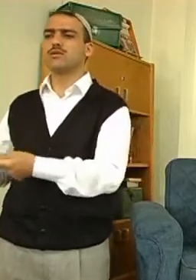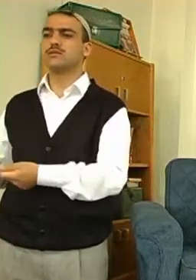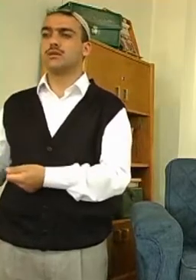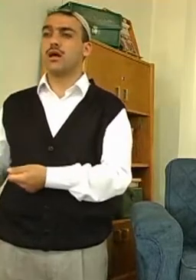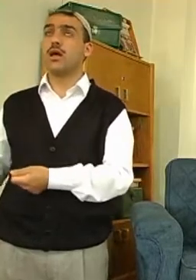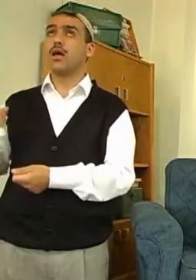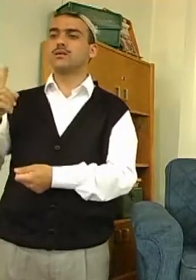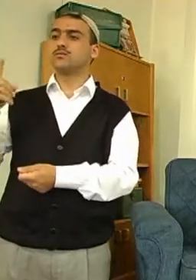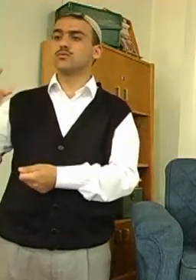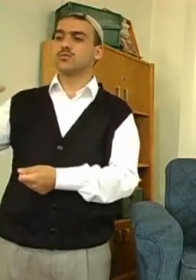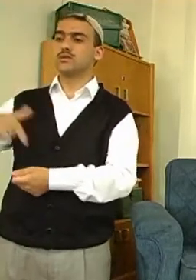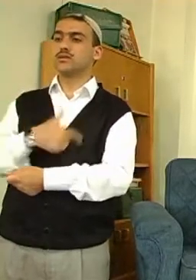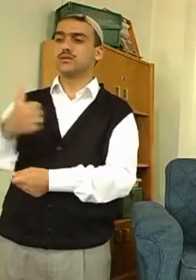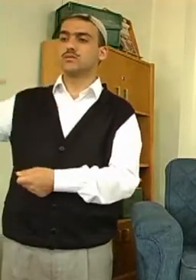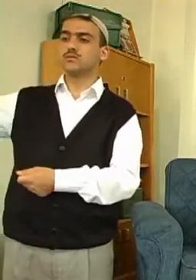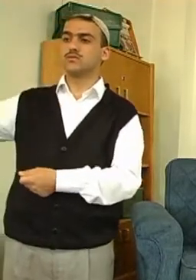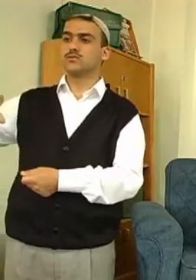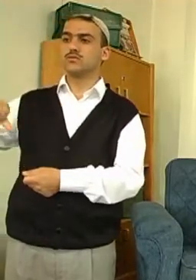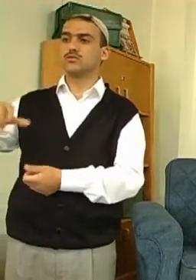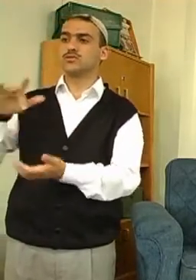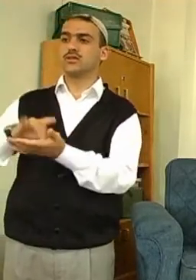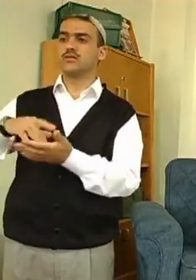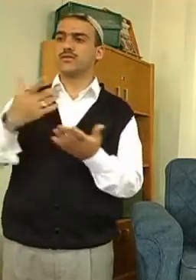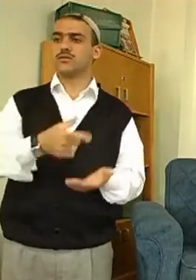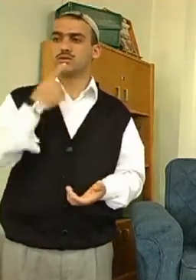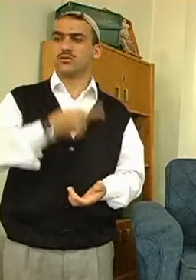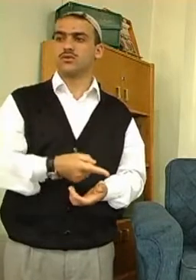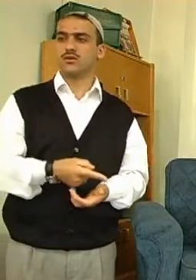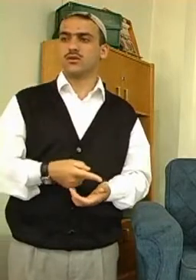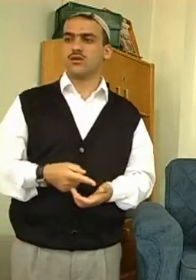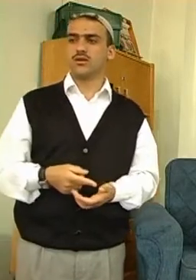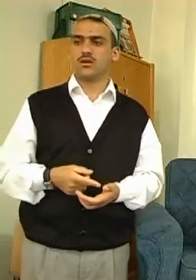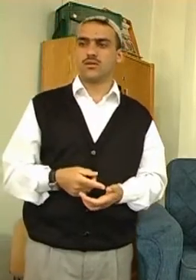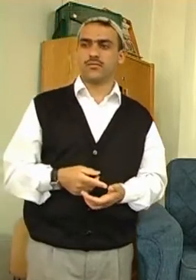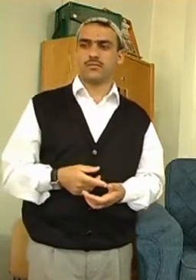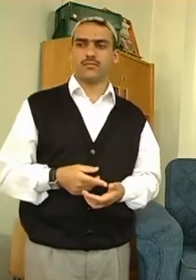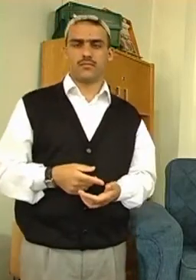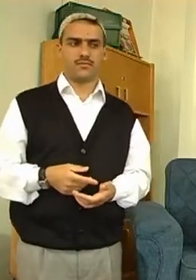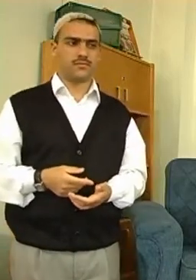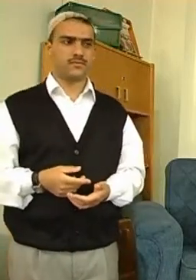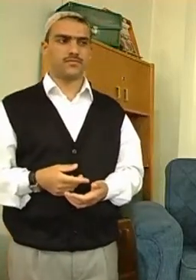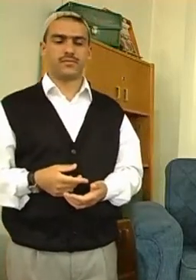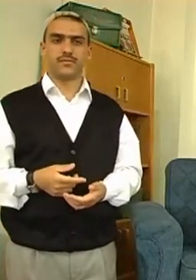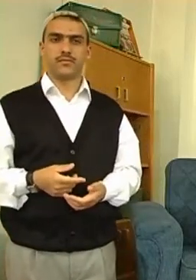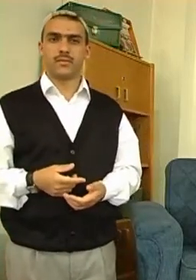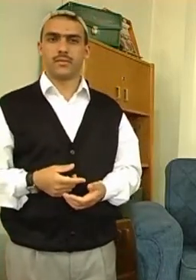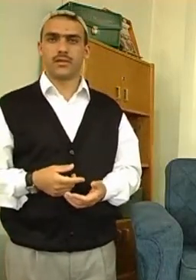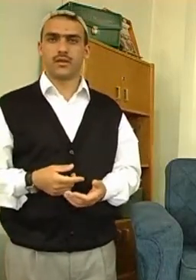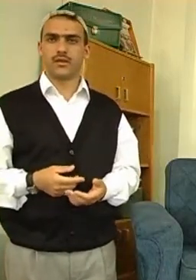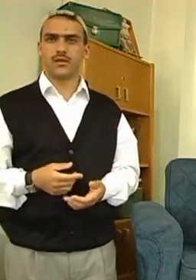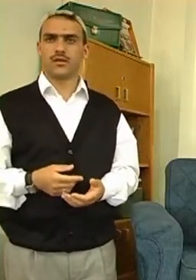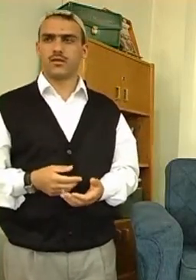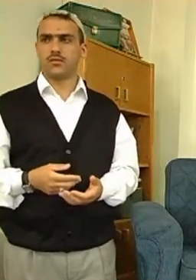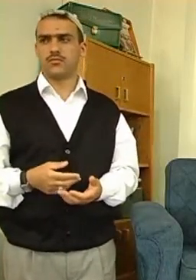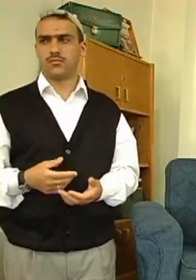adam kâresi ne kadar kâr eder? %100 kâr etse 10 lira kâr eder. 20'ye çıkar sermayesi. İflas etse ne olur? 10